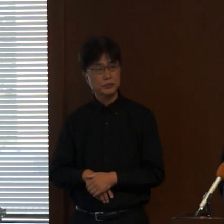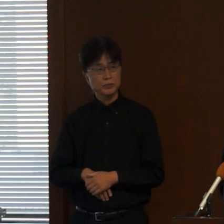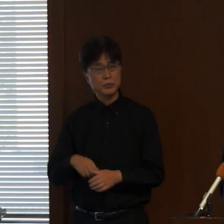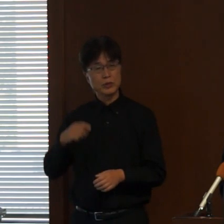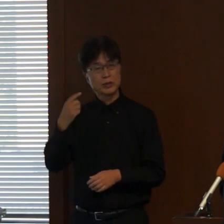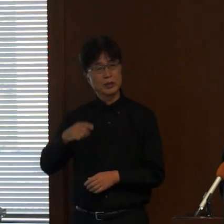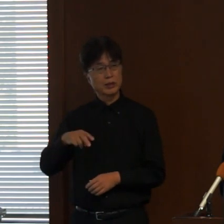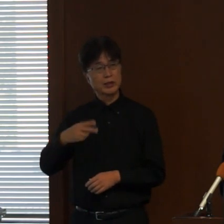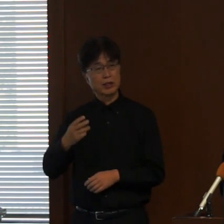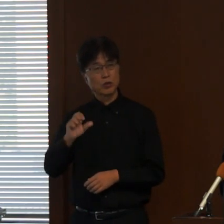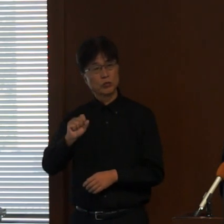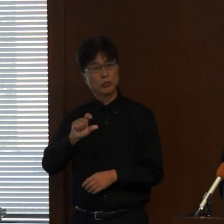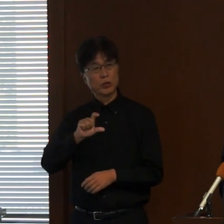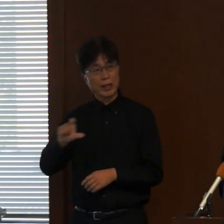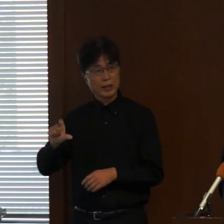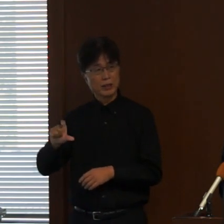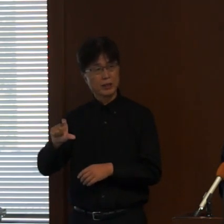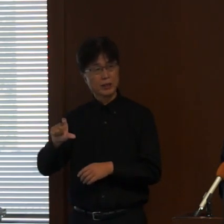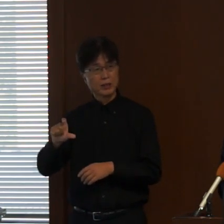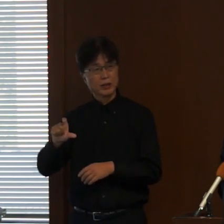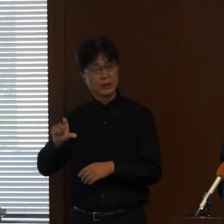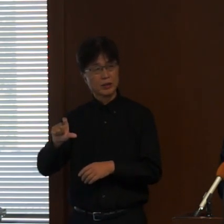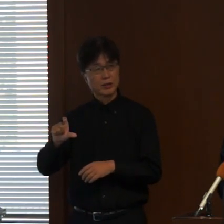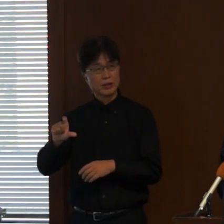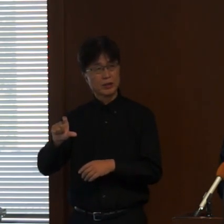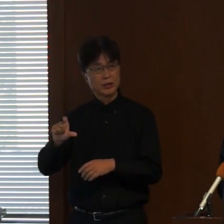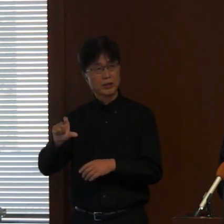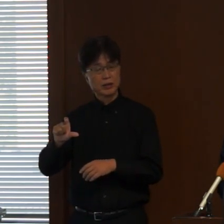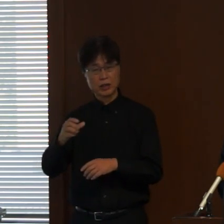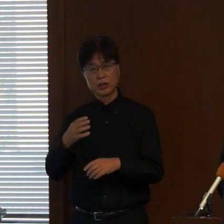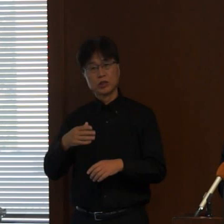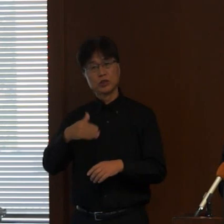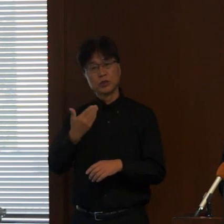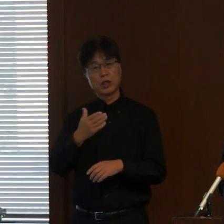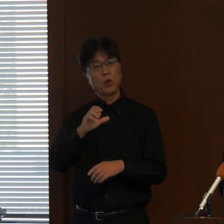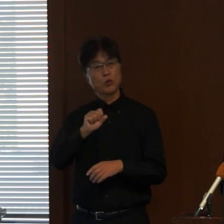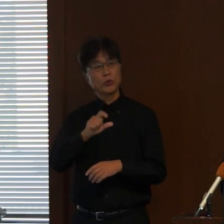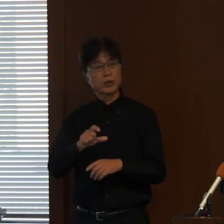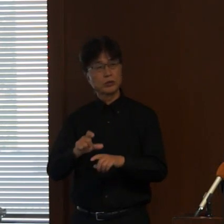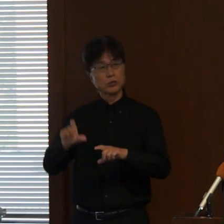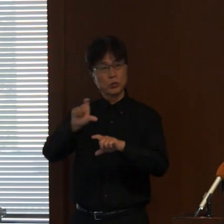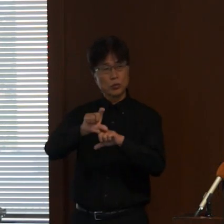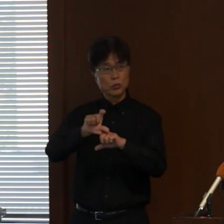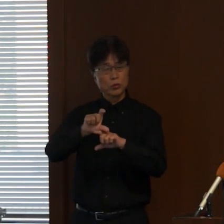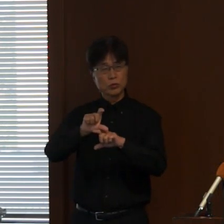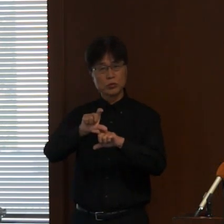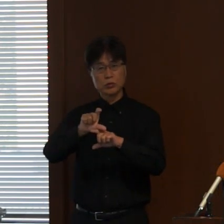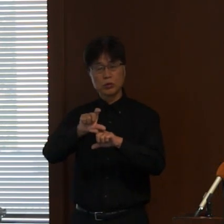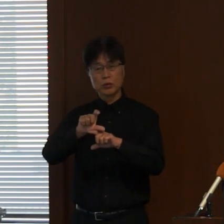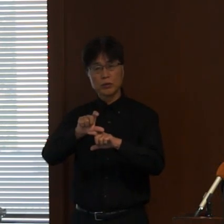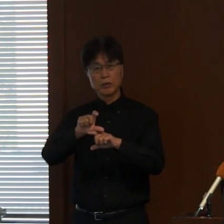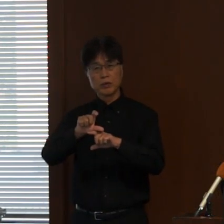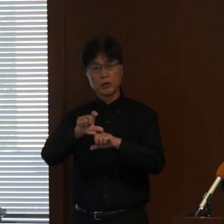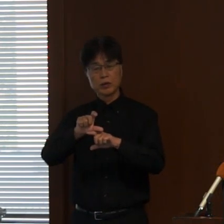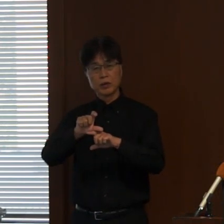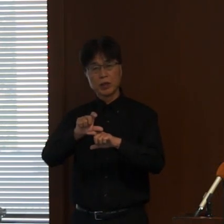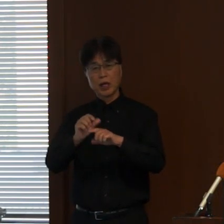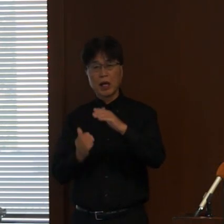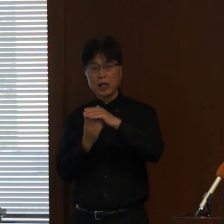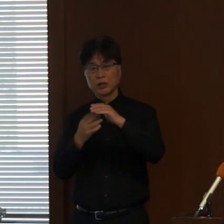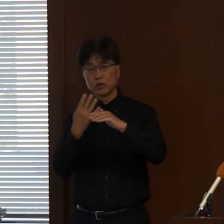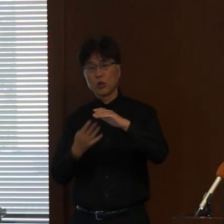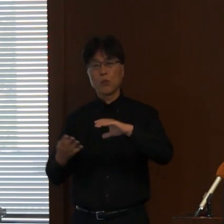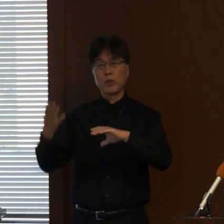1200億円に拡大っていうのは、これは900億円増と書いてあるのは、これ枠を4倍に拡大するっていう、そういう意